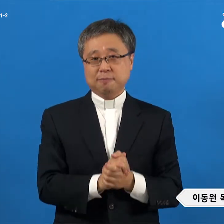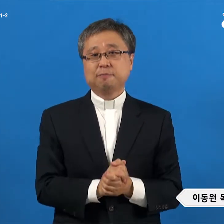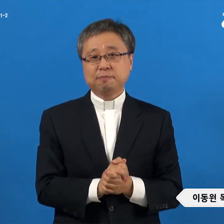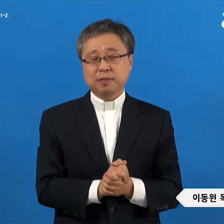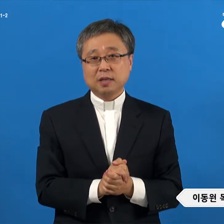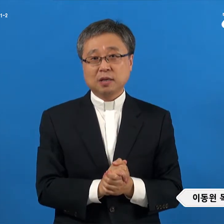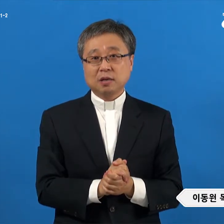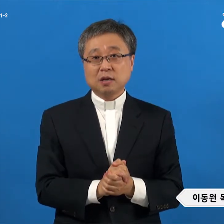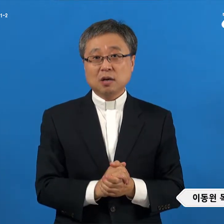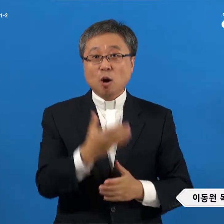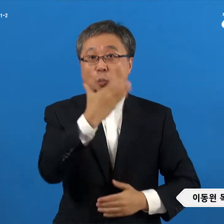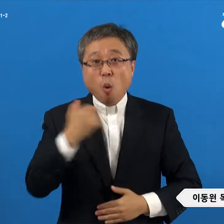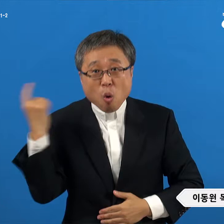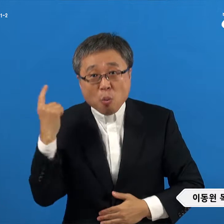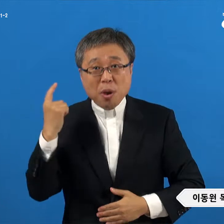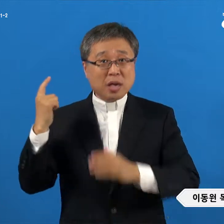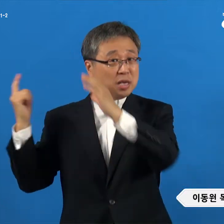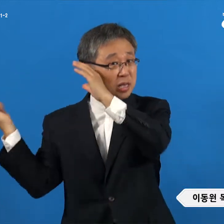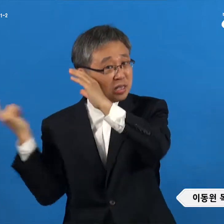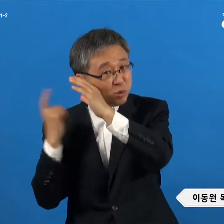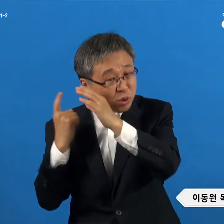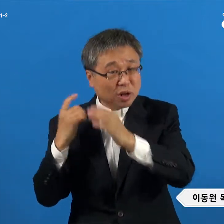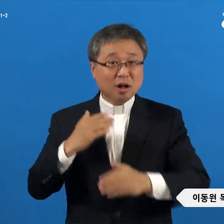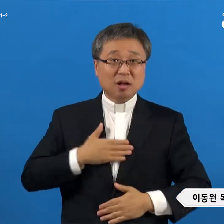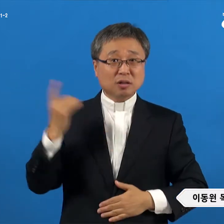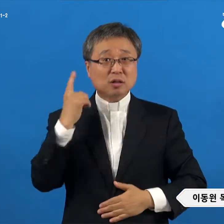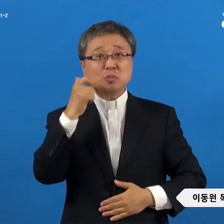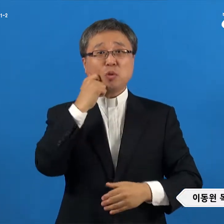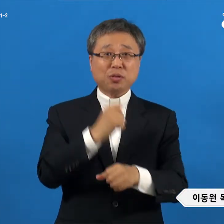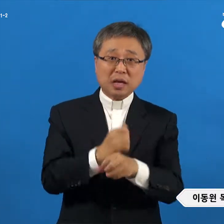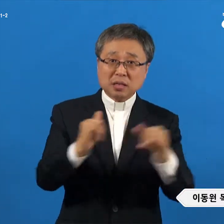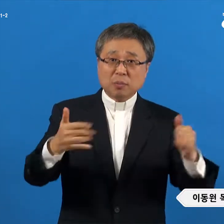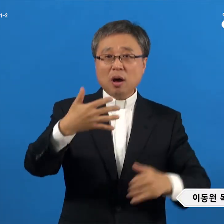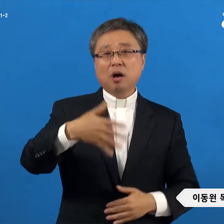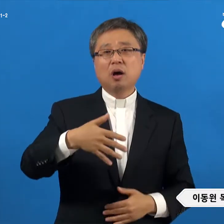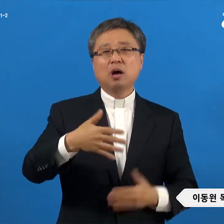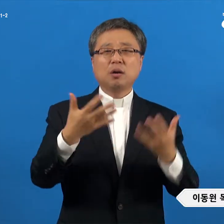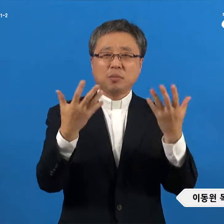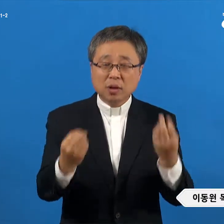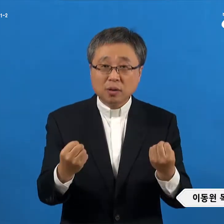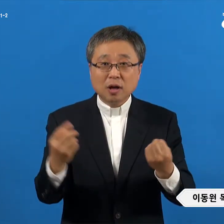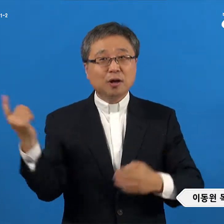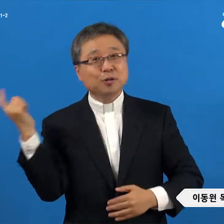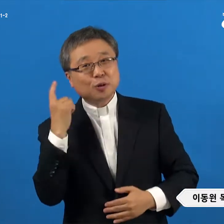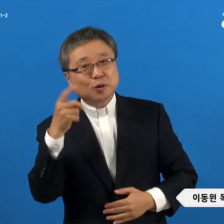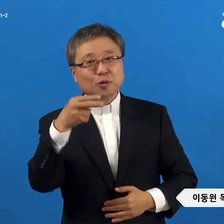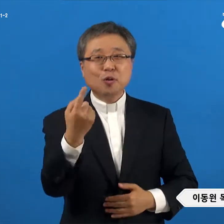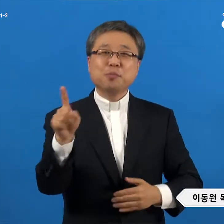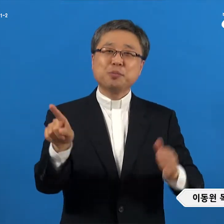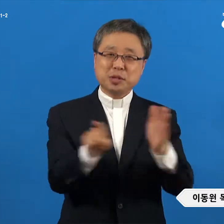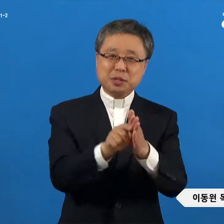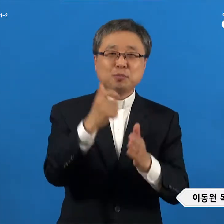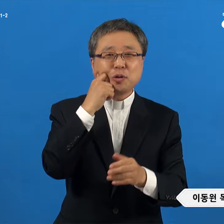그러나 이 복음의 소식을 듣지 못한 사람들이 아직도 많아요. 네, 들어도 믿지 못하는 사람들. 믿지